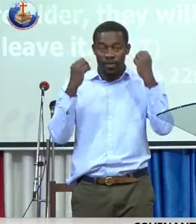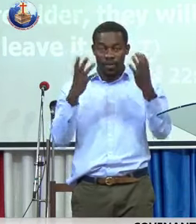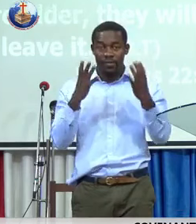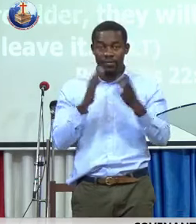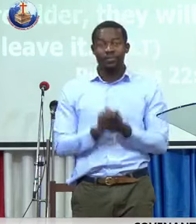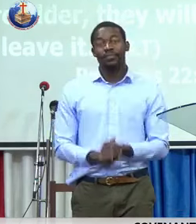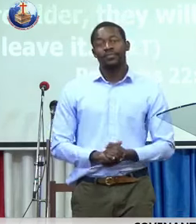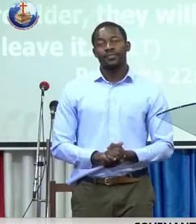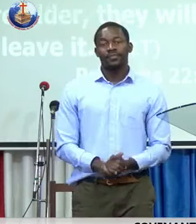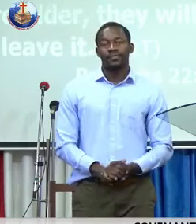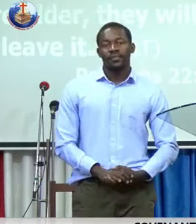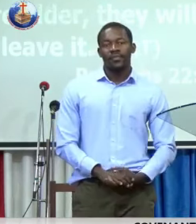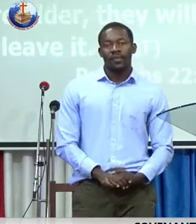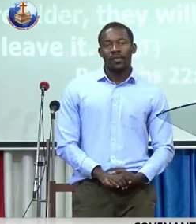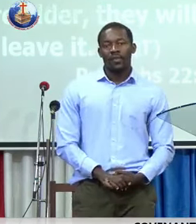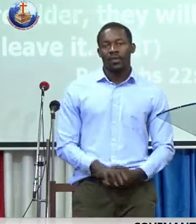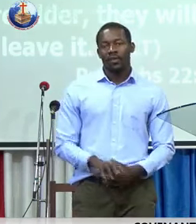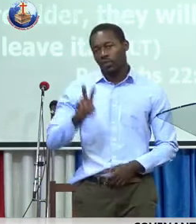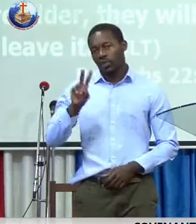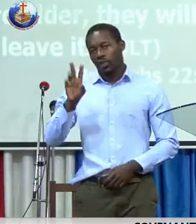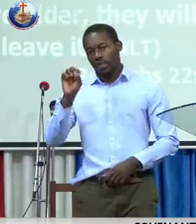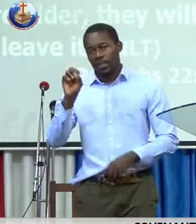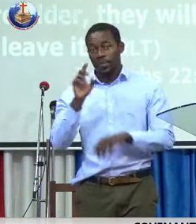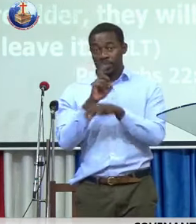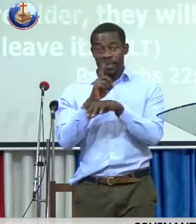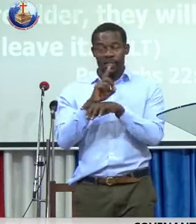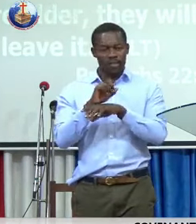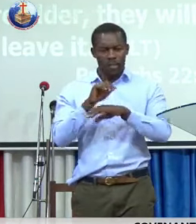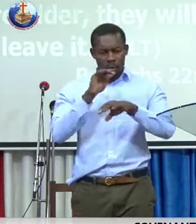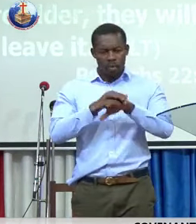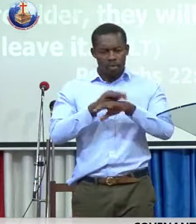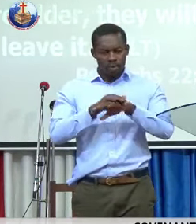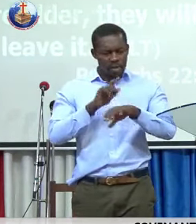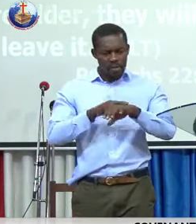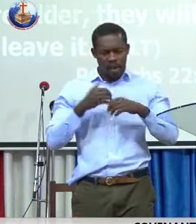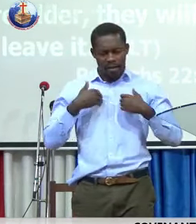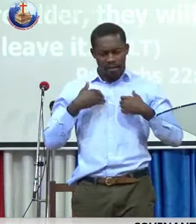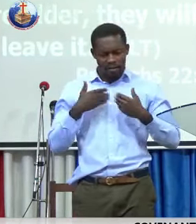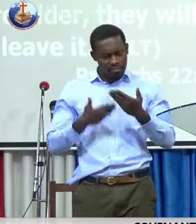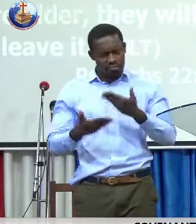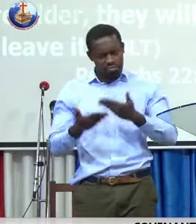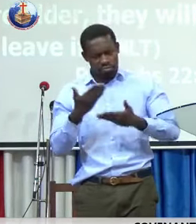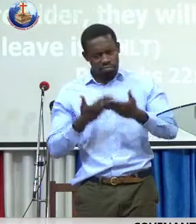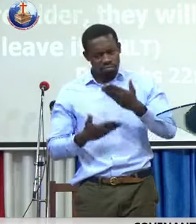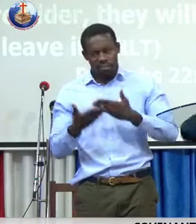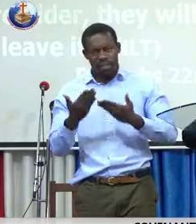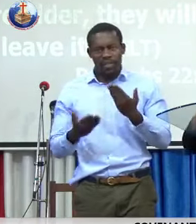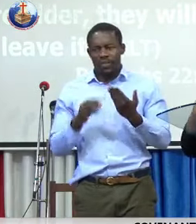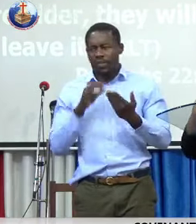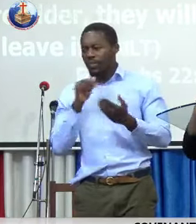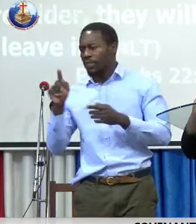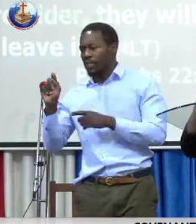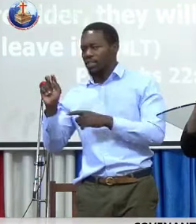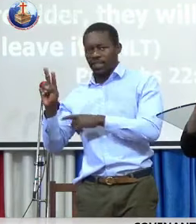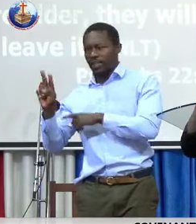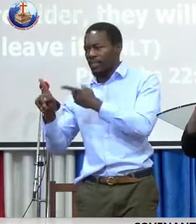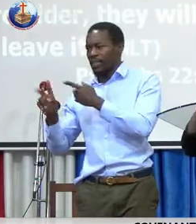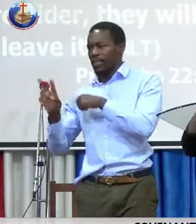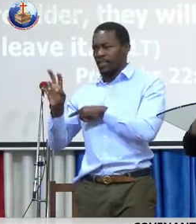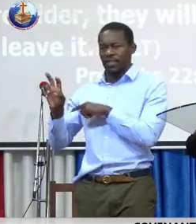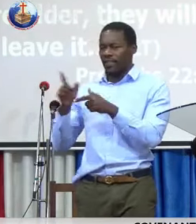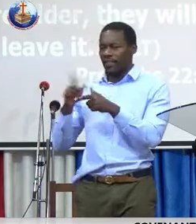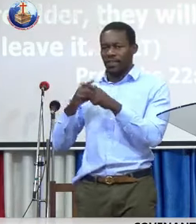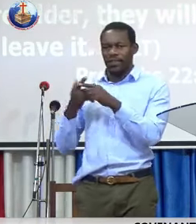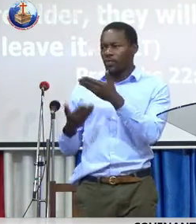Amen. And 20 minutes I mean quality time, spending time with them, not kuwashia TV wako hapo wana watch na wewe una. Na dakika